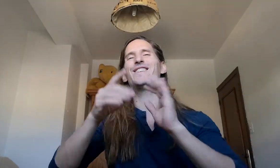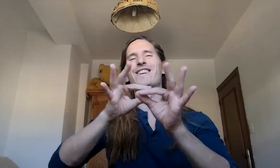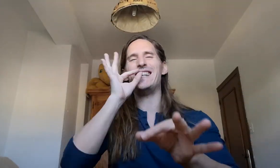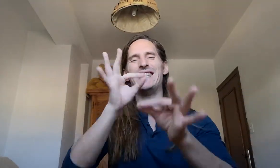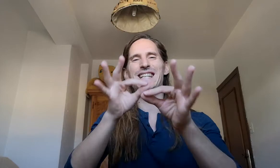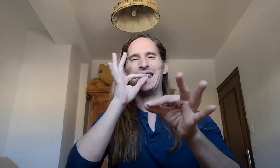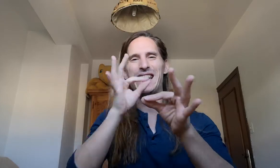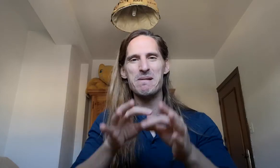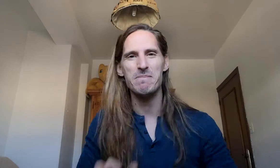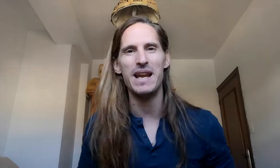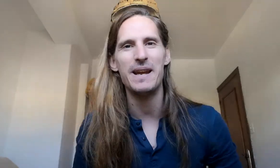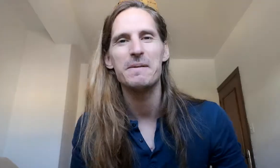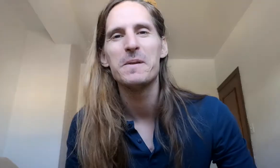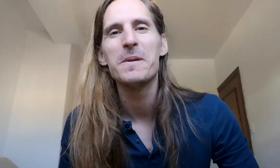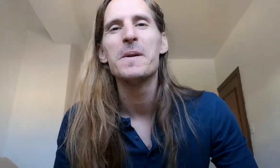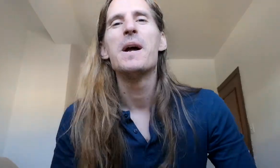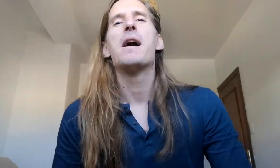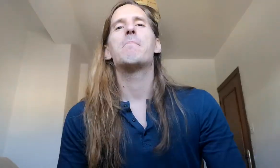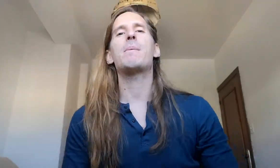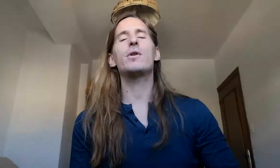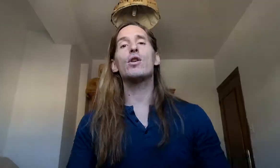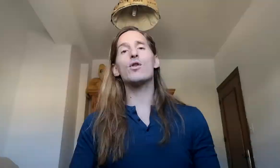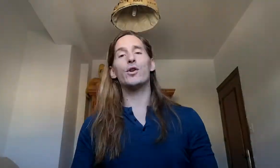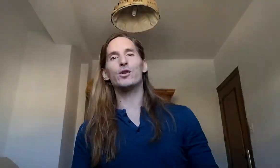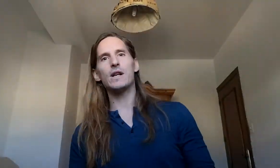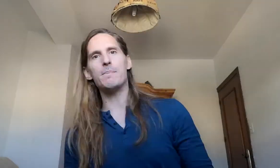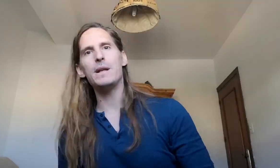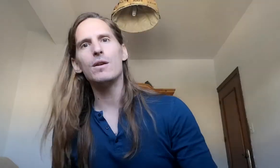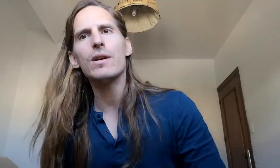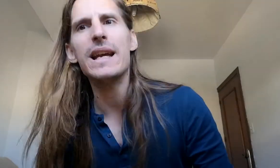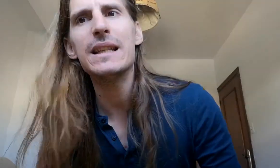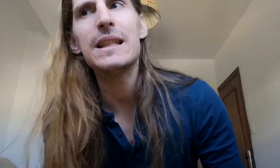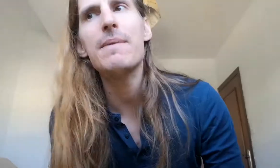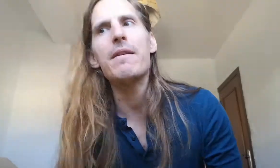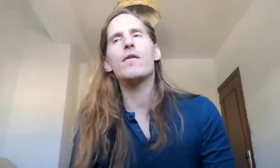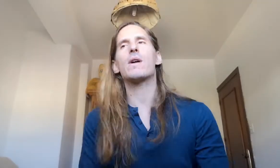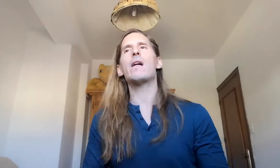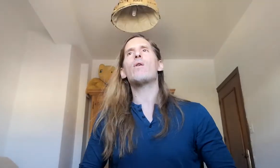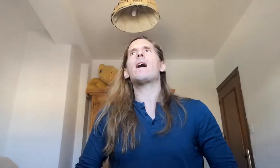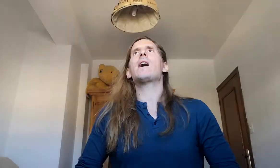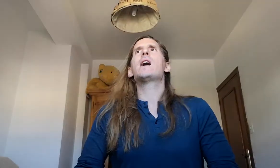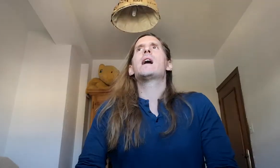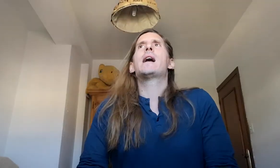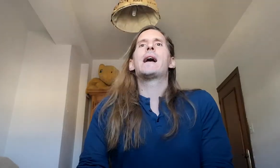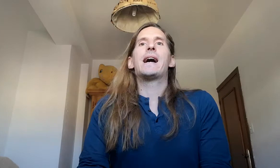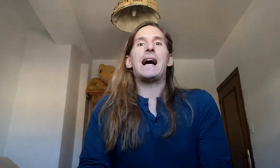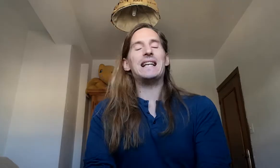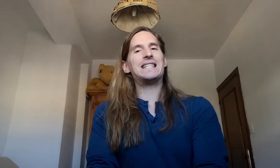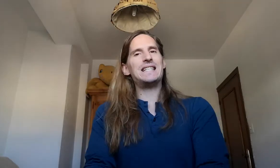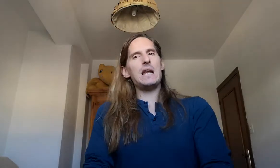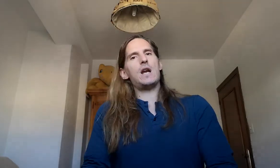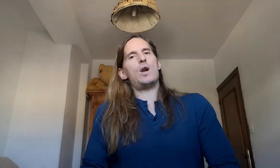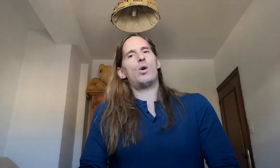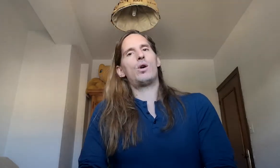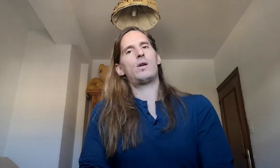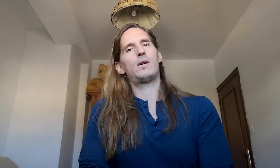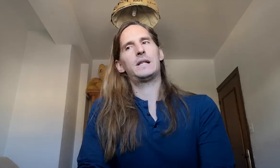y septiembre. Vámonos con otro capítulo que va enfocado al siglo.